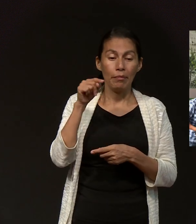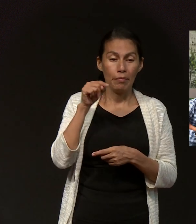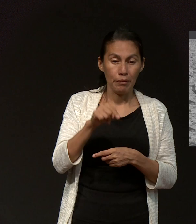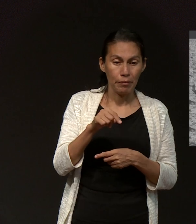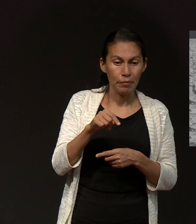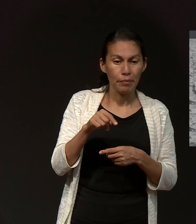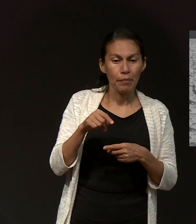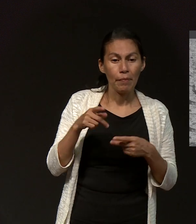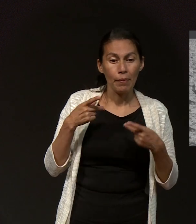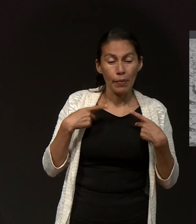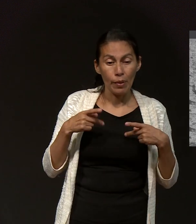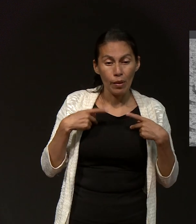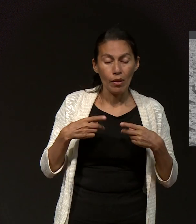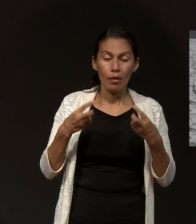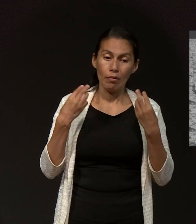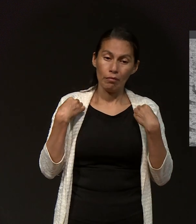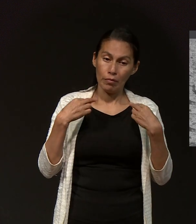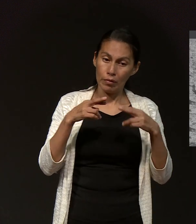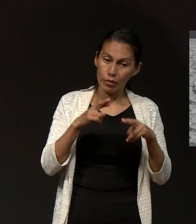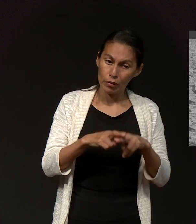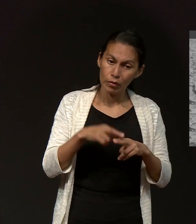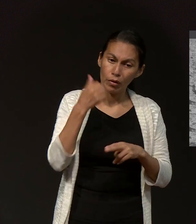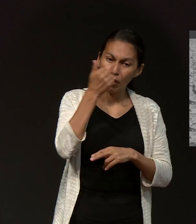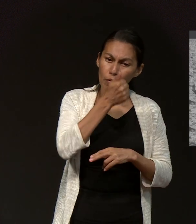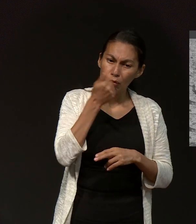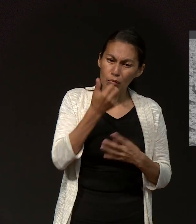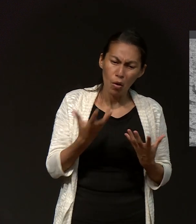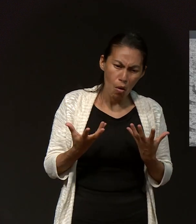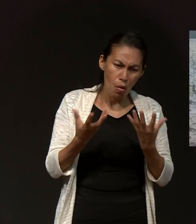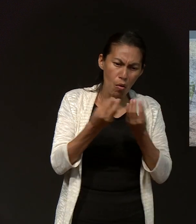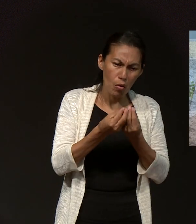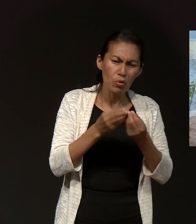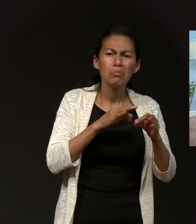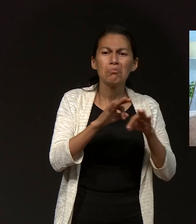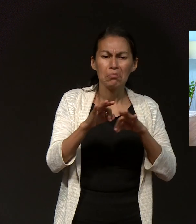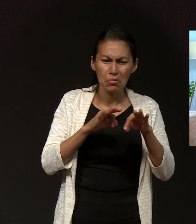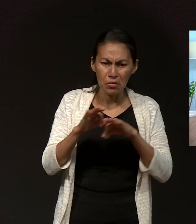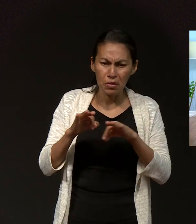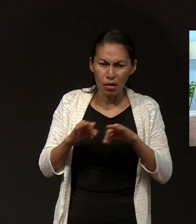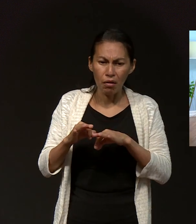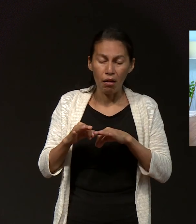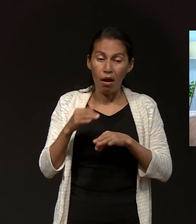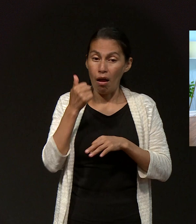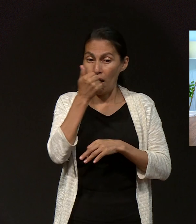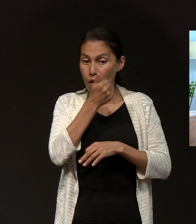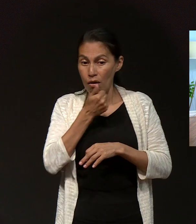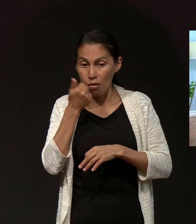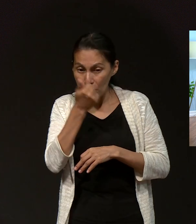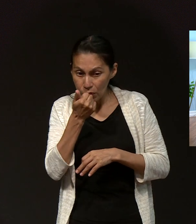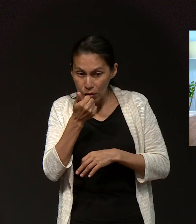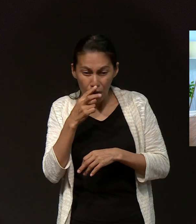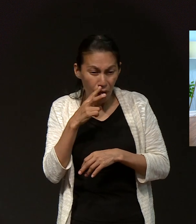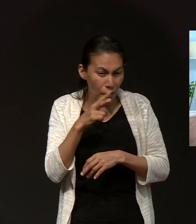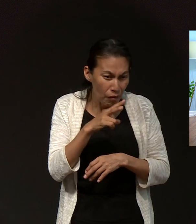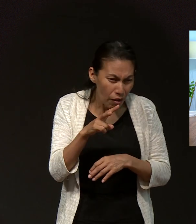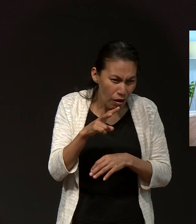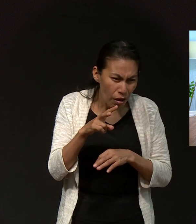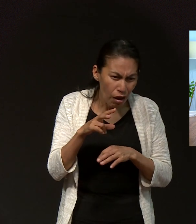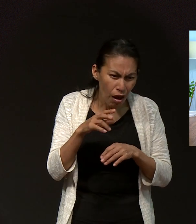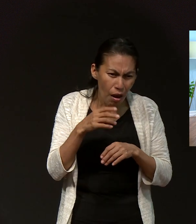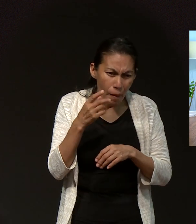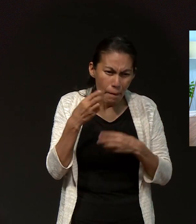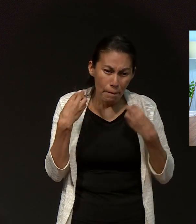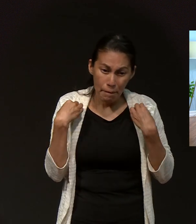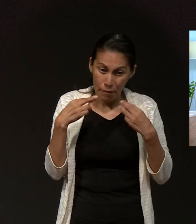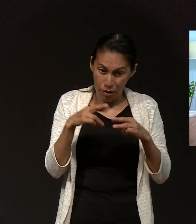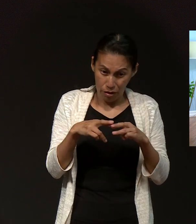la carrera, pero tratamos de que estén involucrados profesores y alumnos. Y entonces trabajamos juntos. Ahí el alumno ve a su